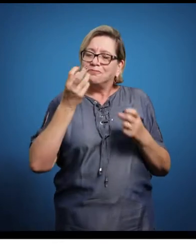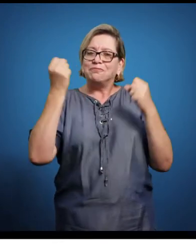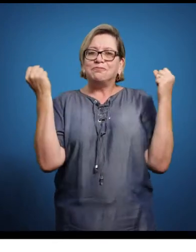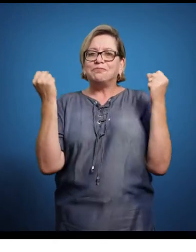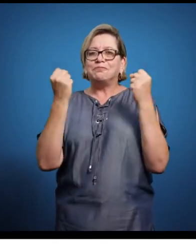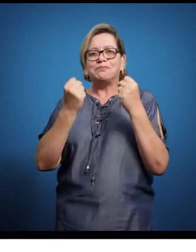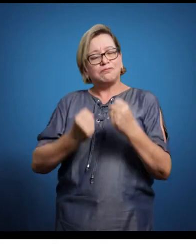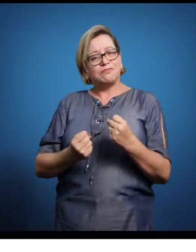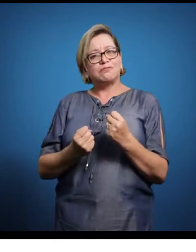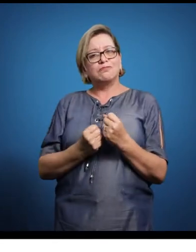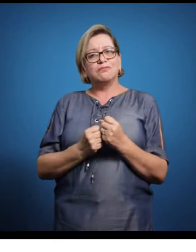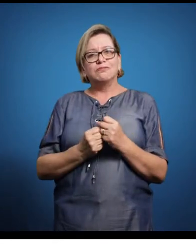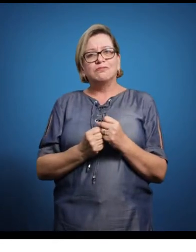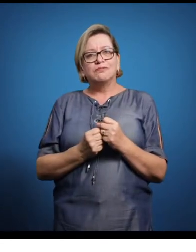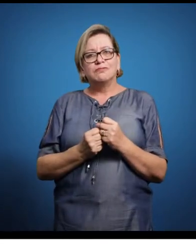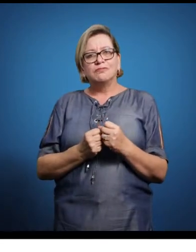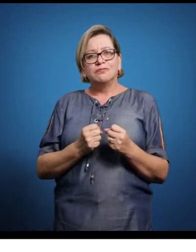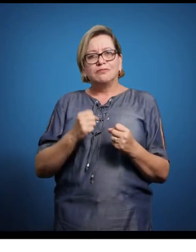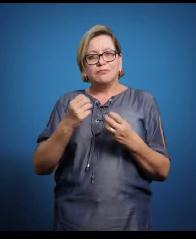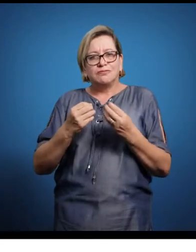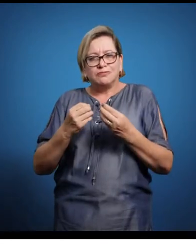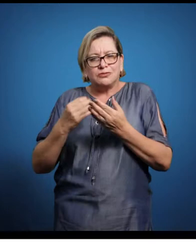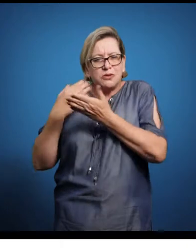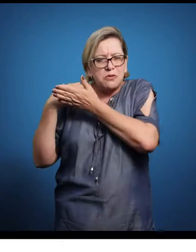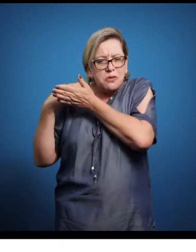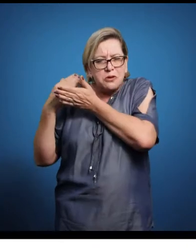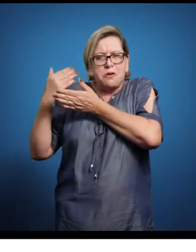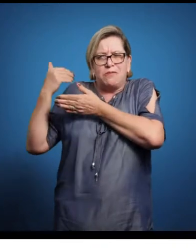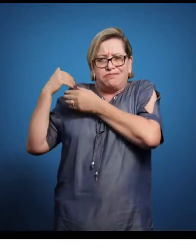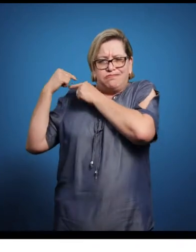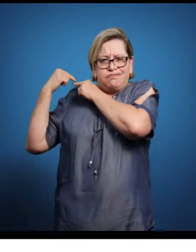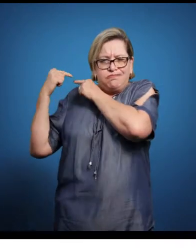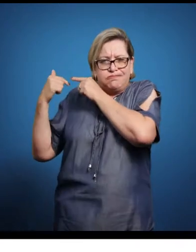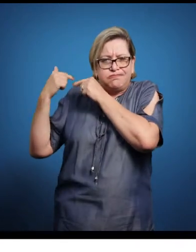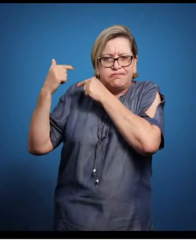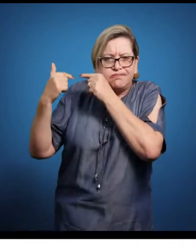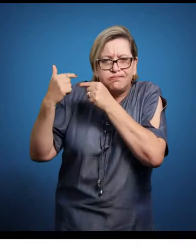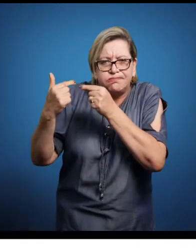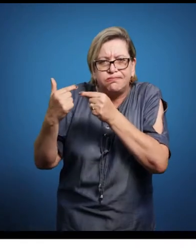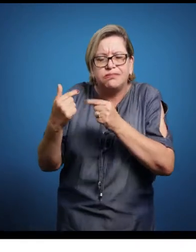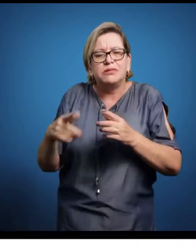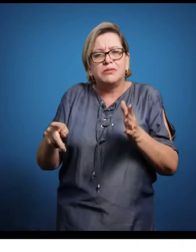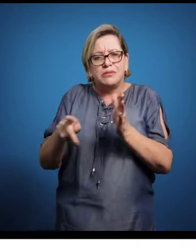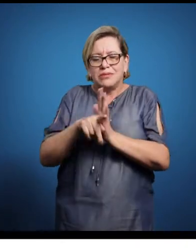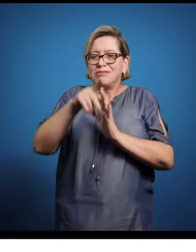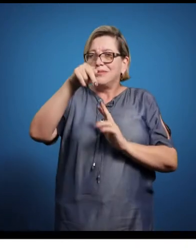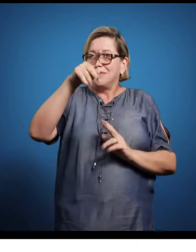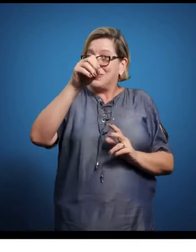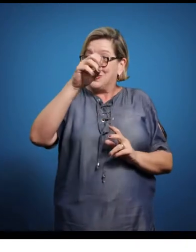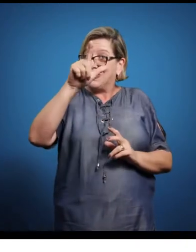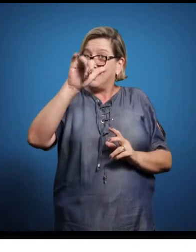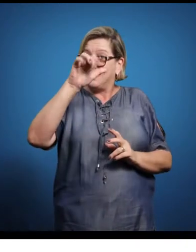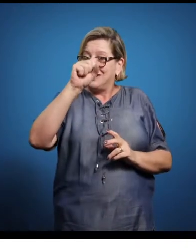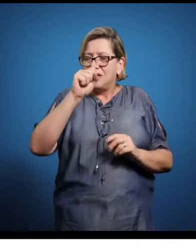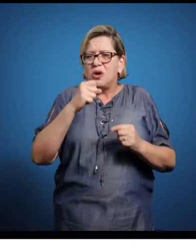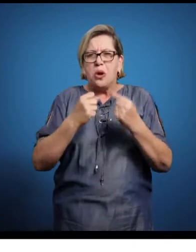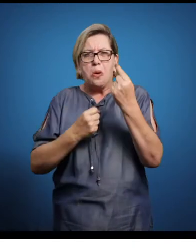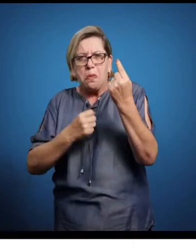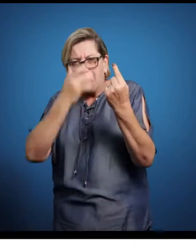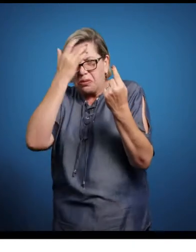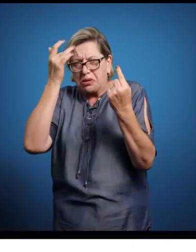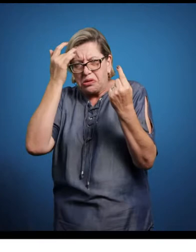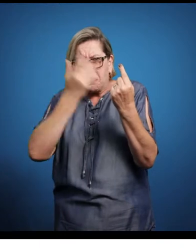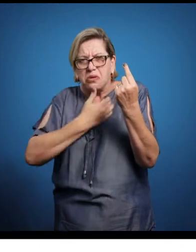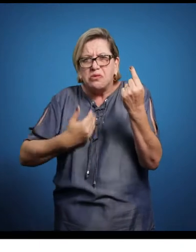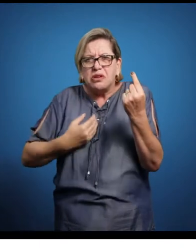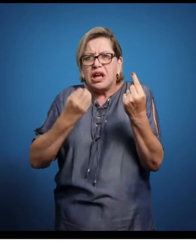é mesmo que tenha sido dado início à atrás com o poder da pólis s1 deve governar se mais